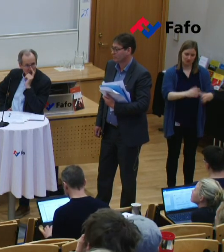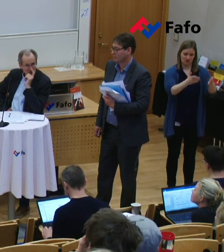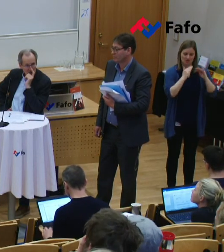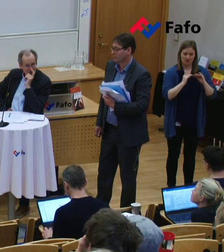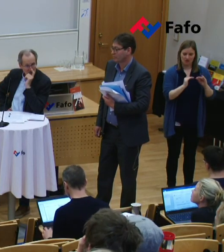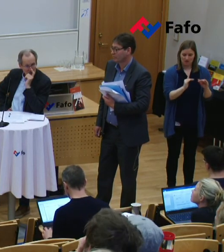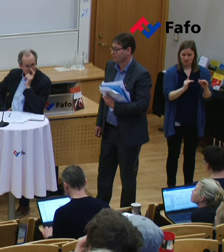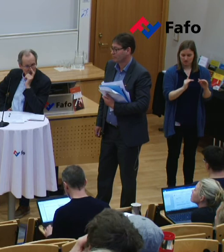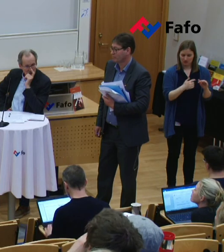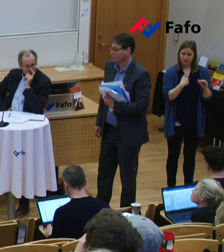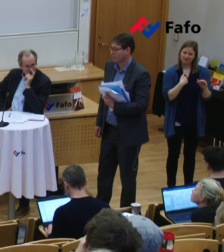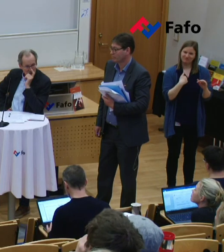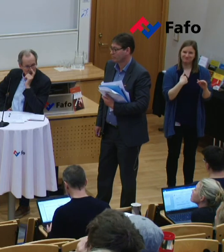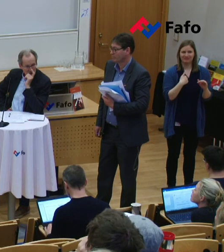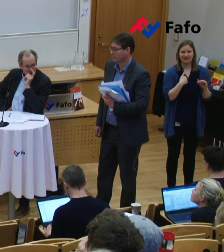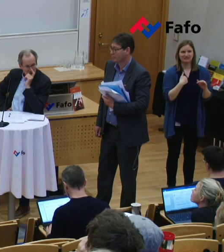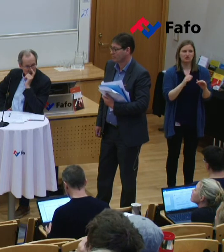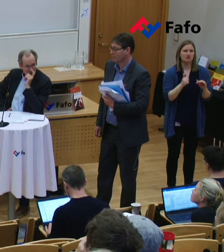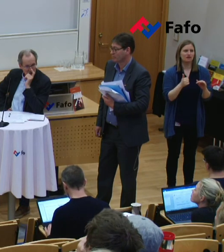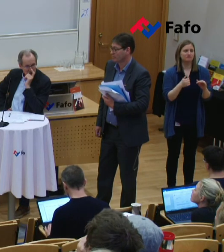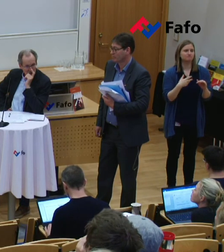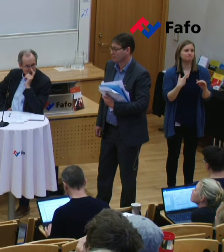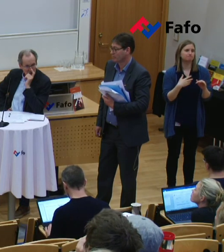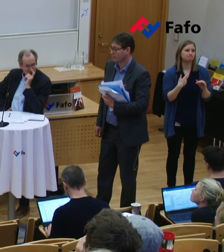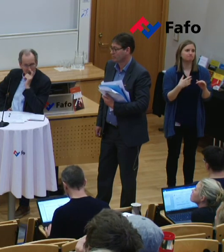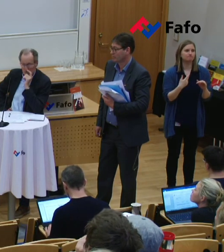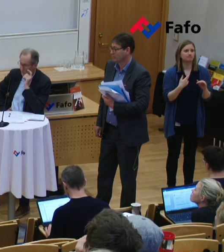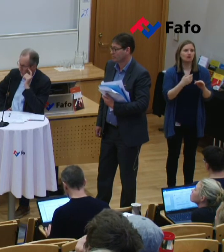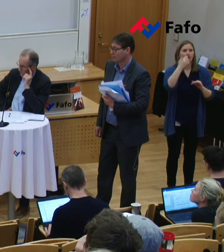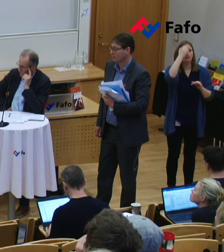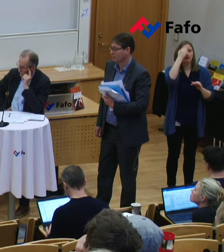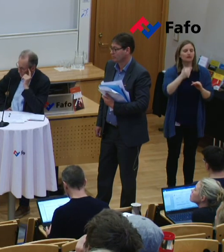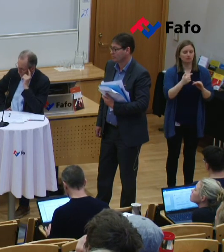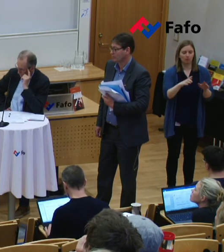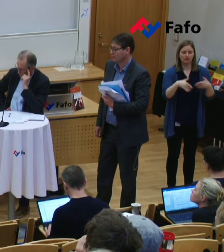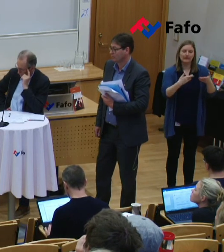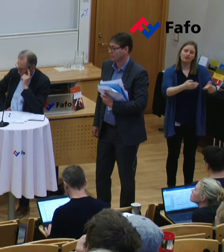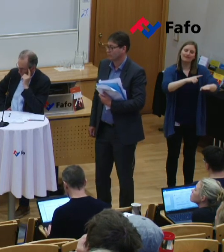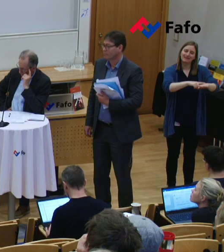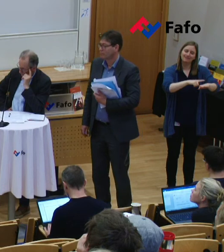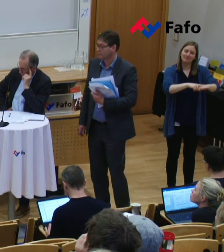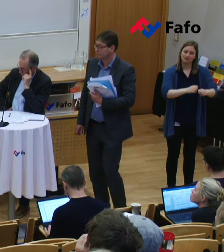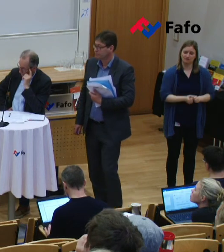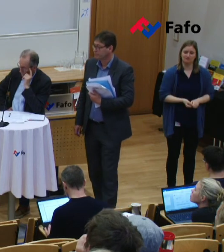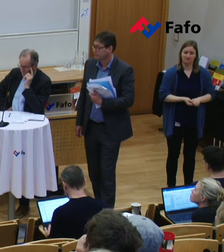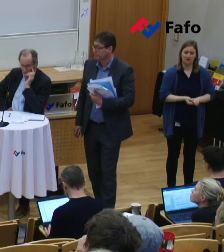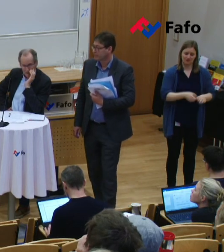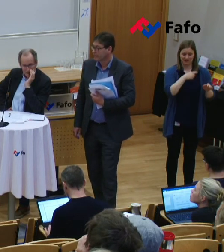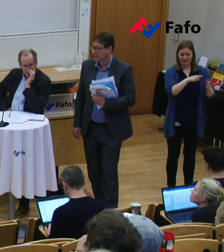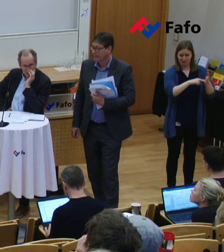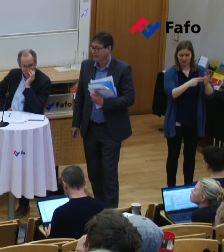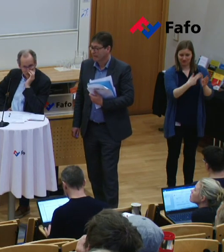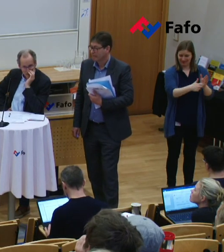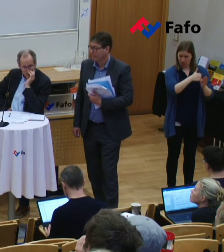sånn at jeg kanskje... Jeg tenker at vi må også gi det tid, ikke sant? Dette her har vært et prosjekt